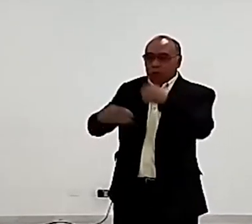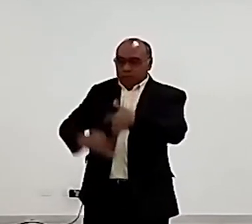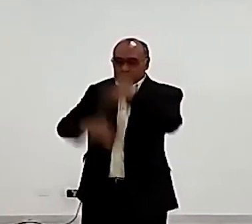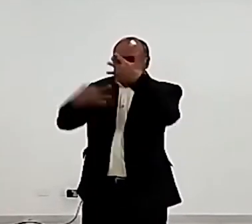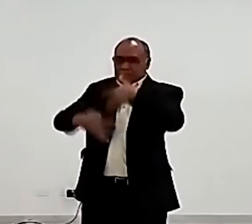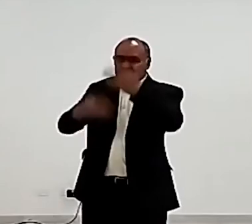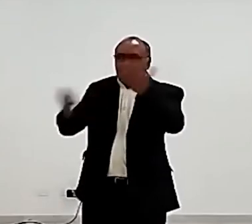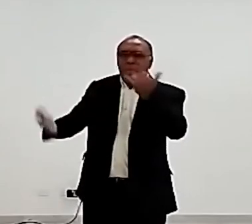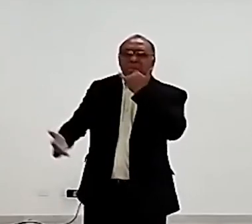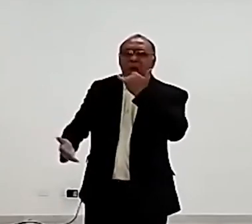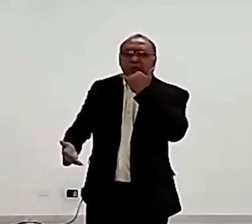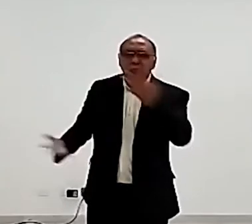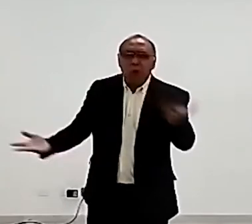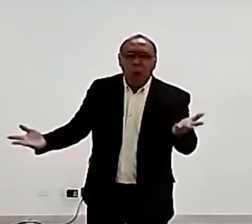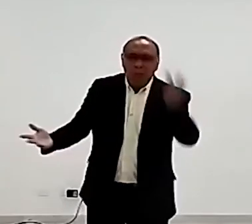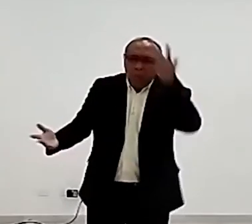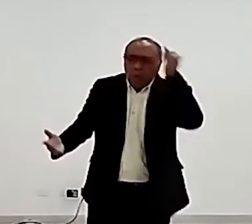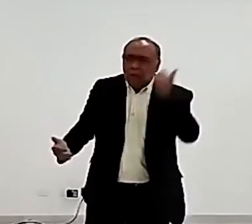y